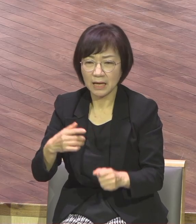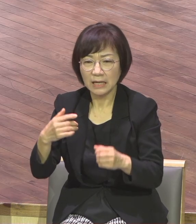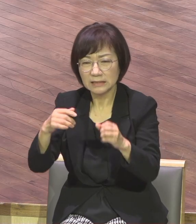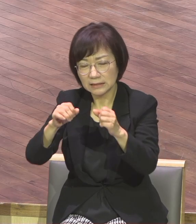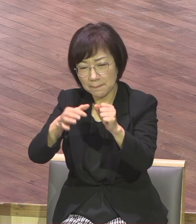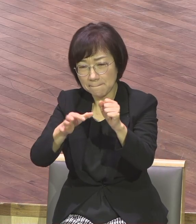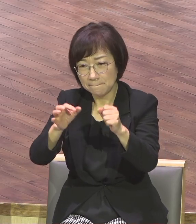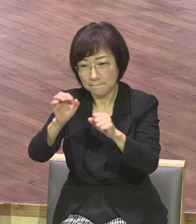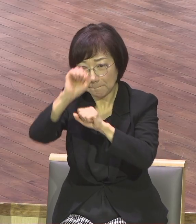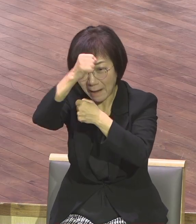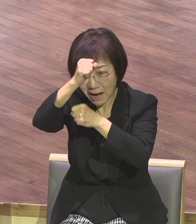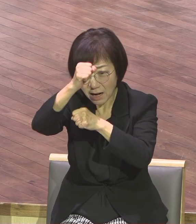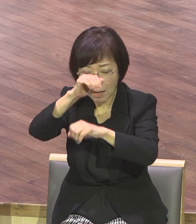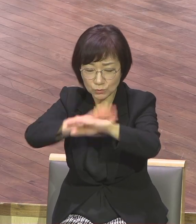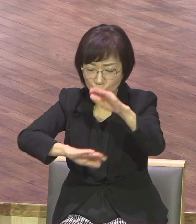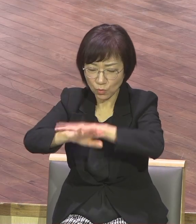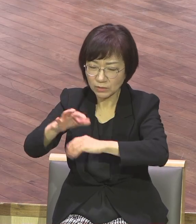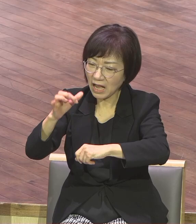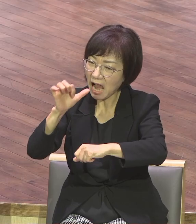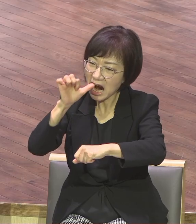양손양발이 쇠사슬로 묶여 있지만은